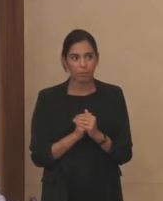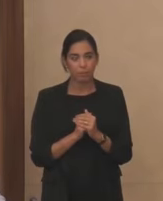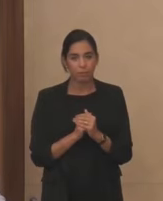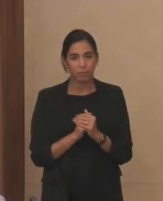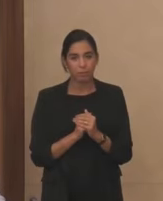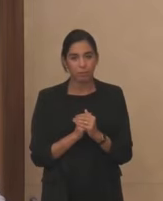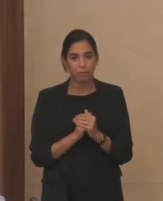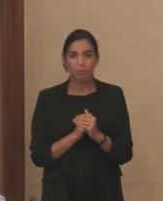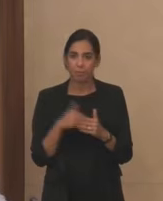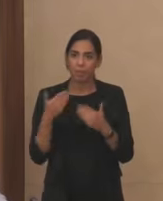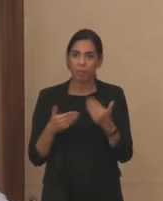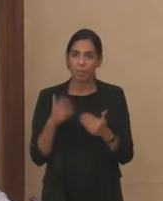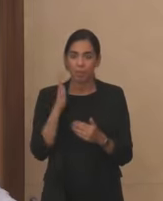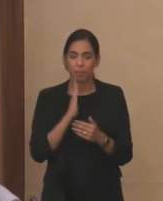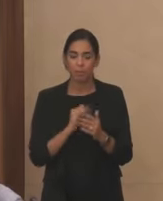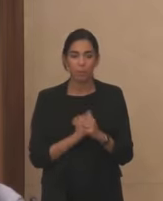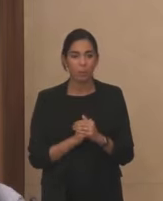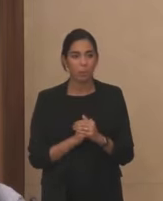Noi, avanti per favore,